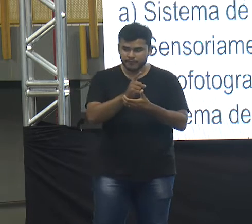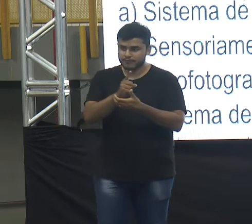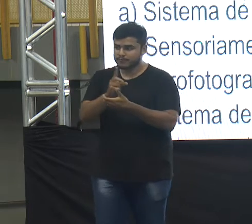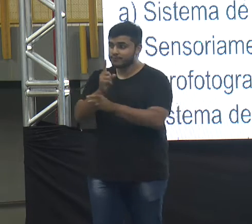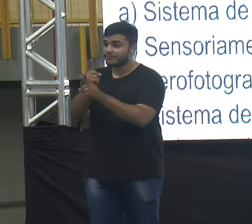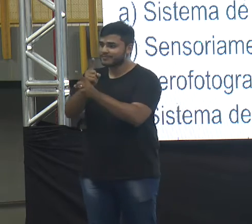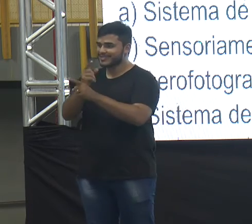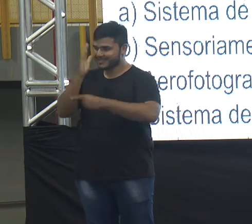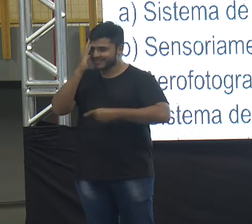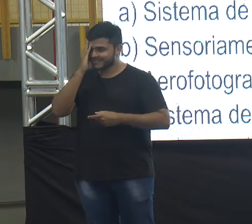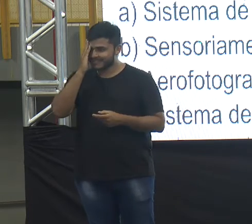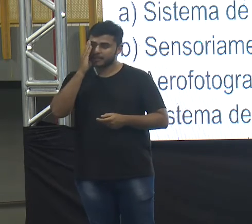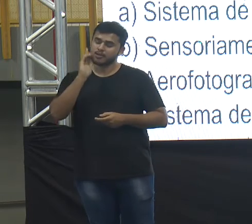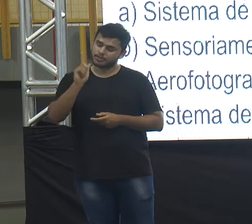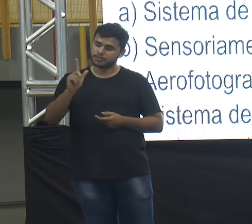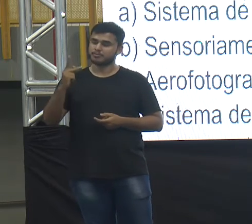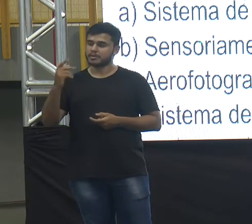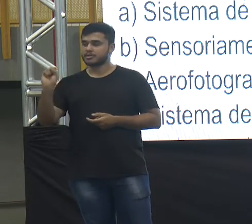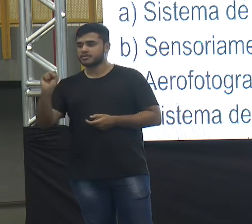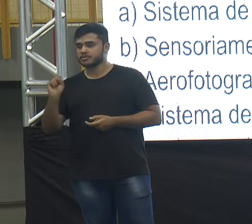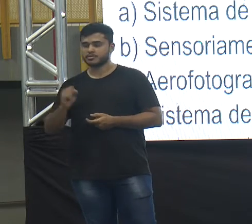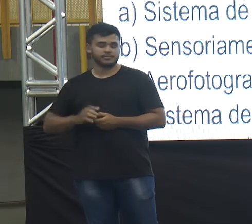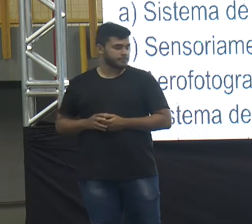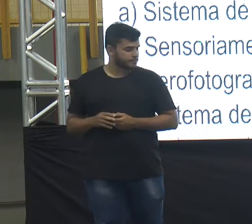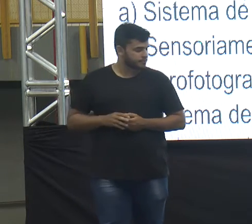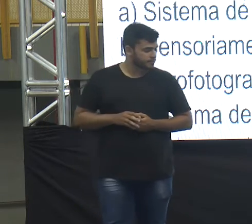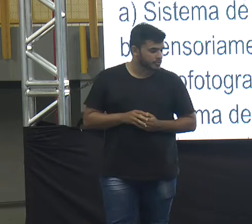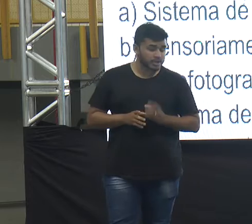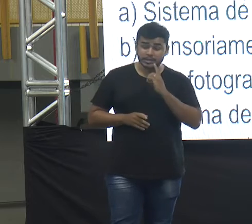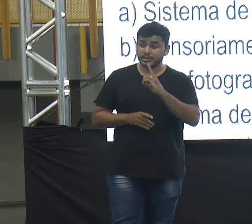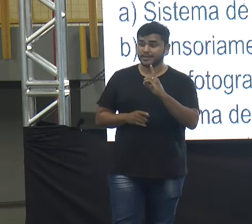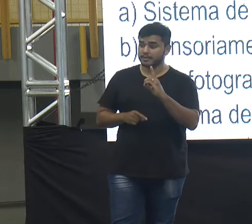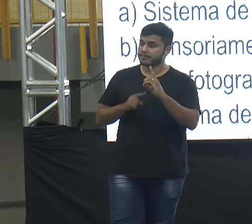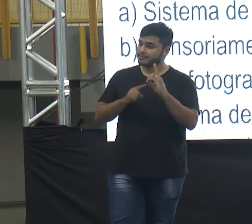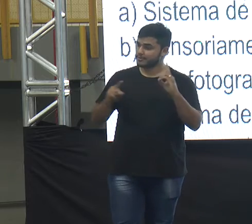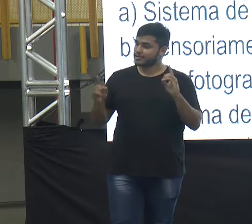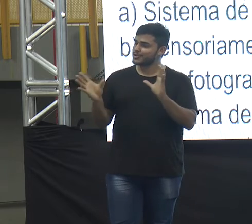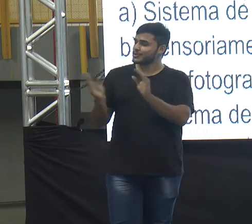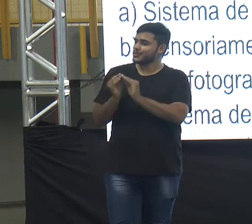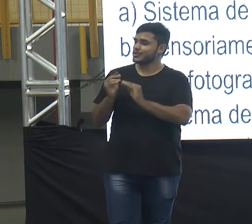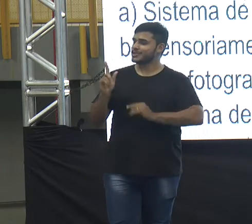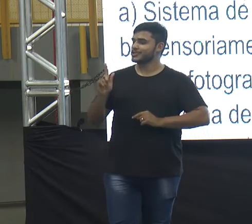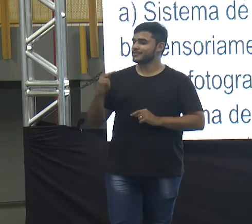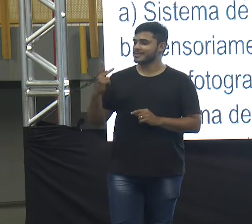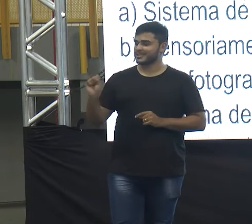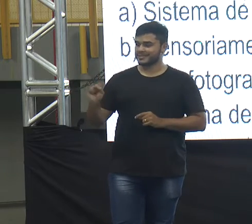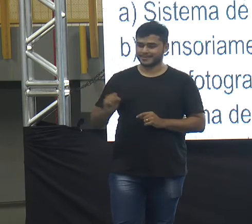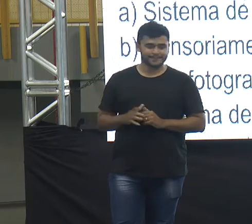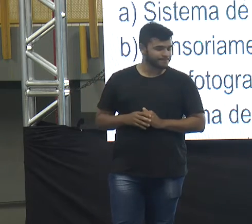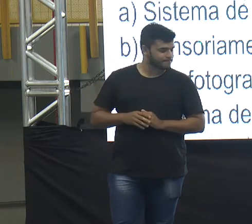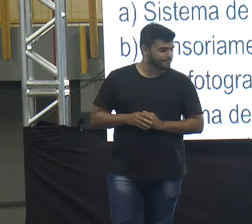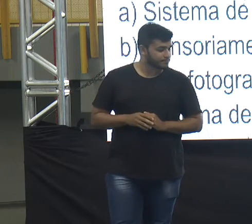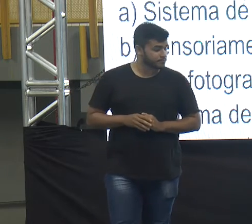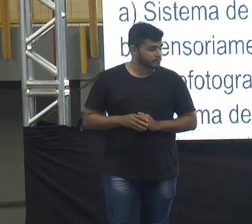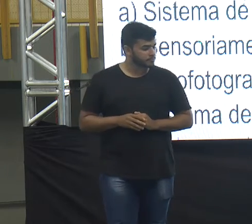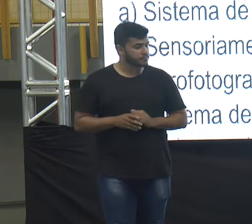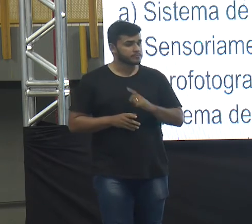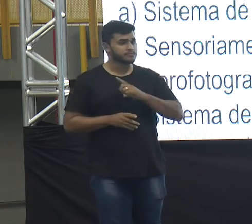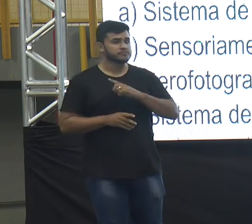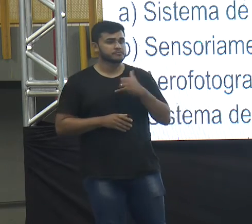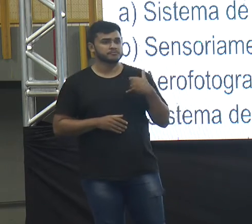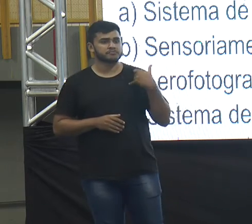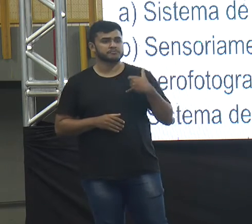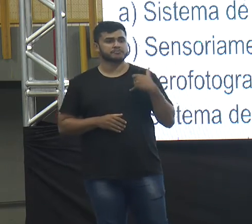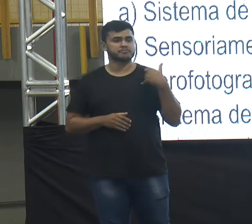de acordo com o sistema global de posicionamento. E pode ter certeza, essa galera que está com 10,